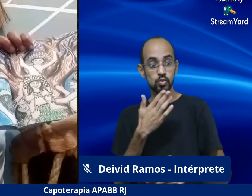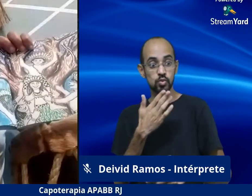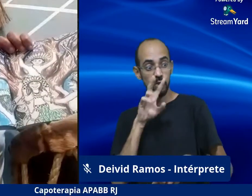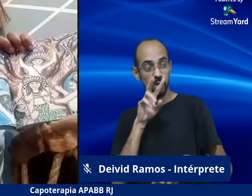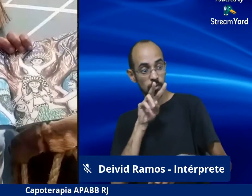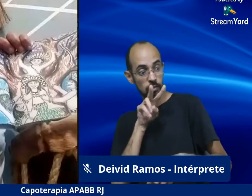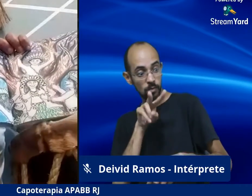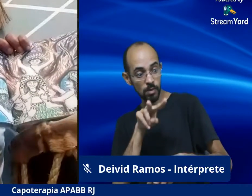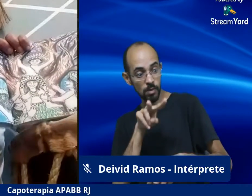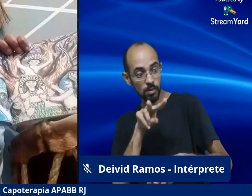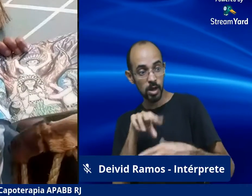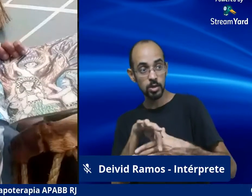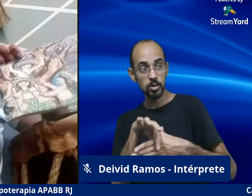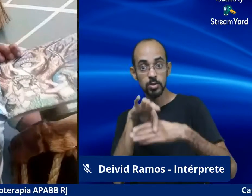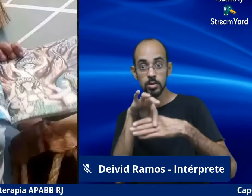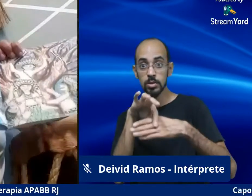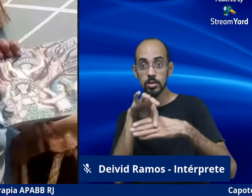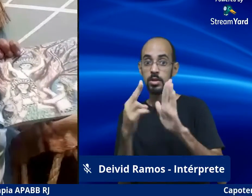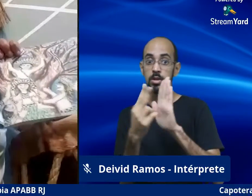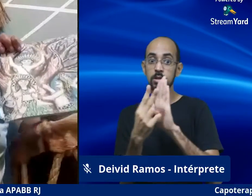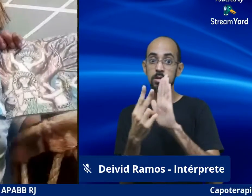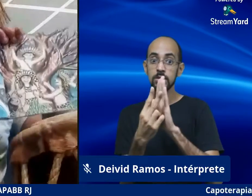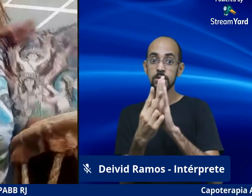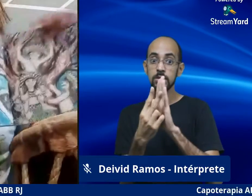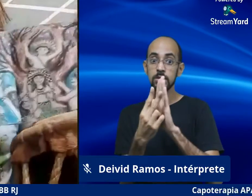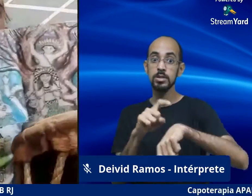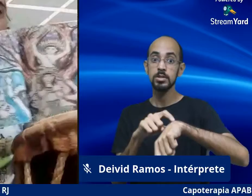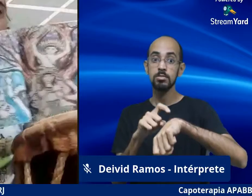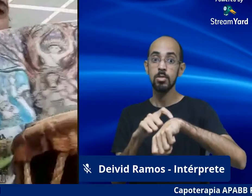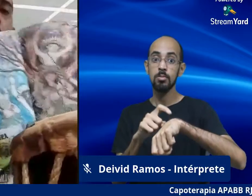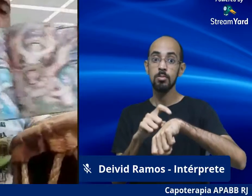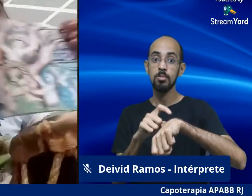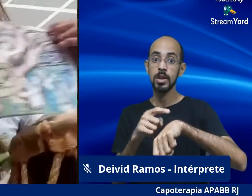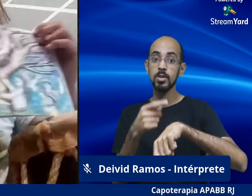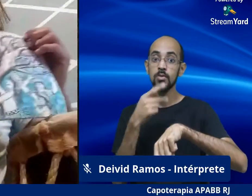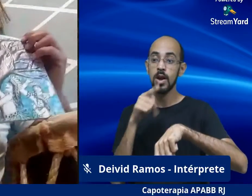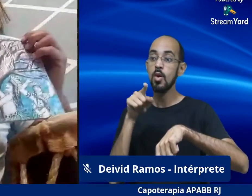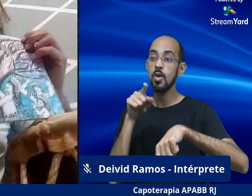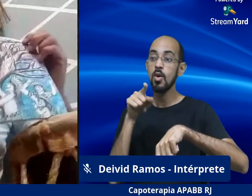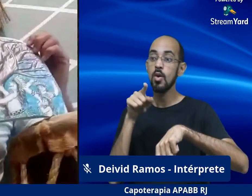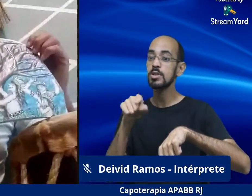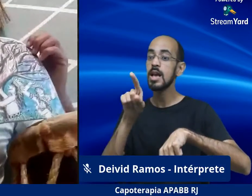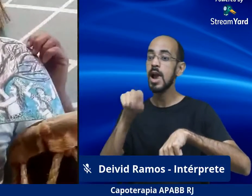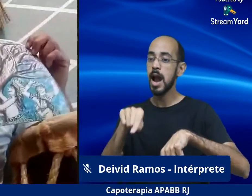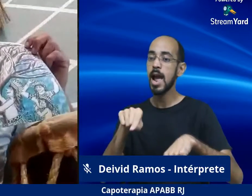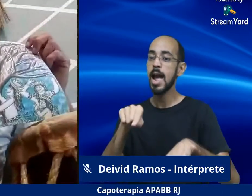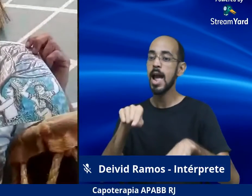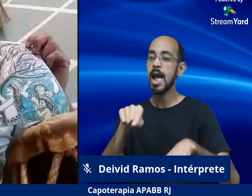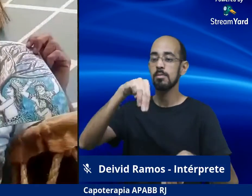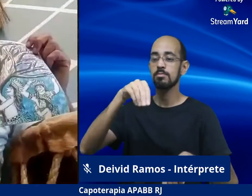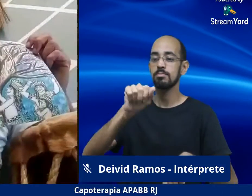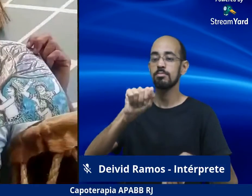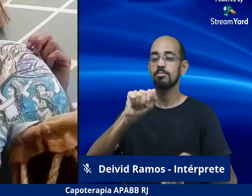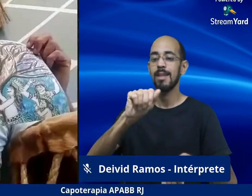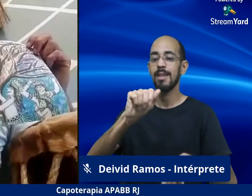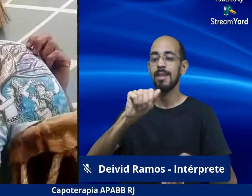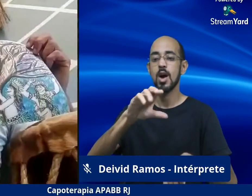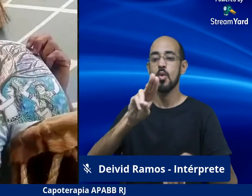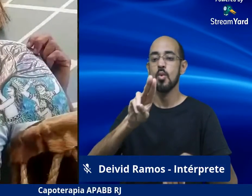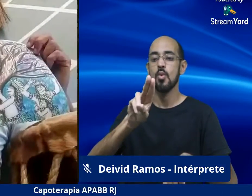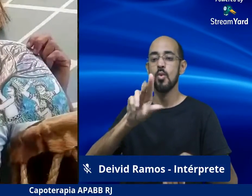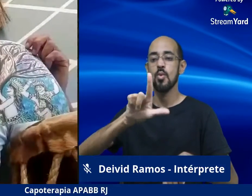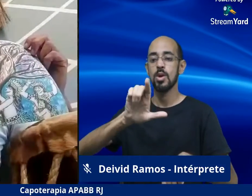naquele momento, colocou o seu nome de Maculelê. Ó, a tribo que ajudou ele, que estava caçando,